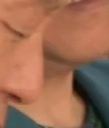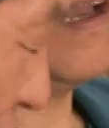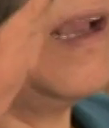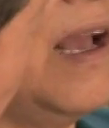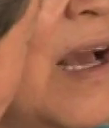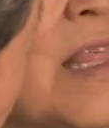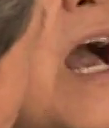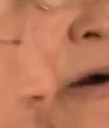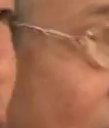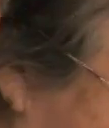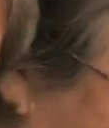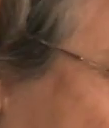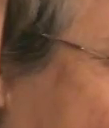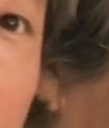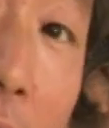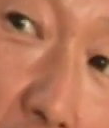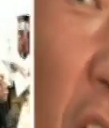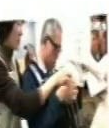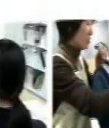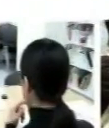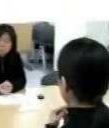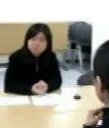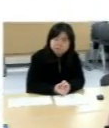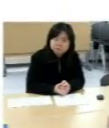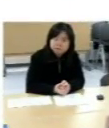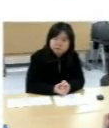て伝える方法です。